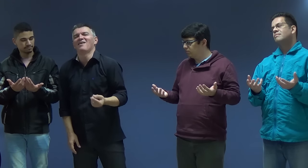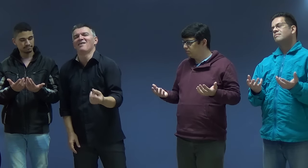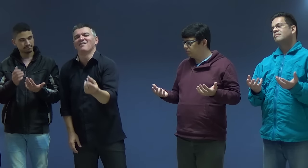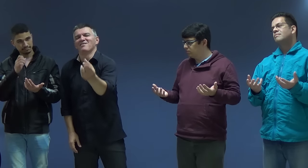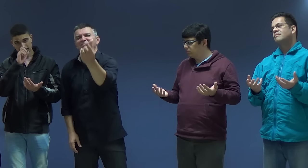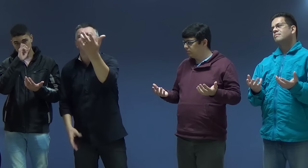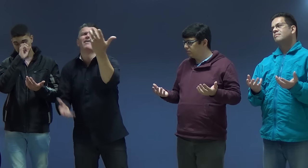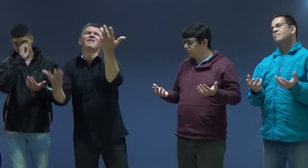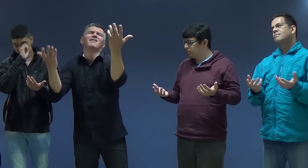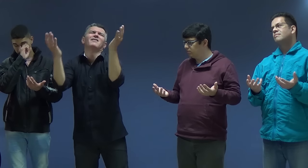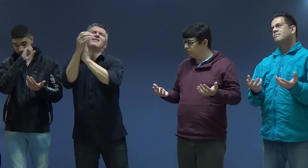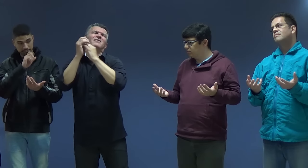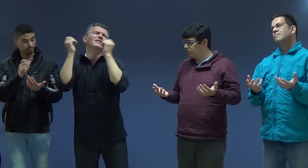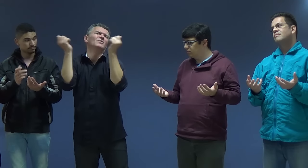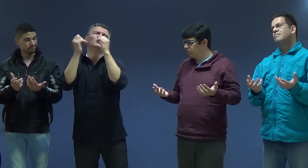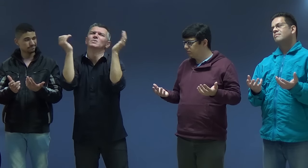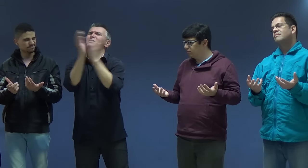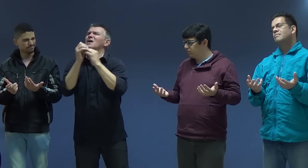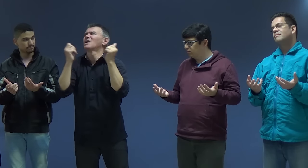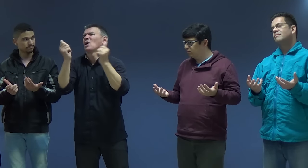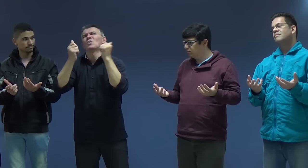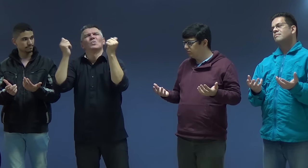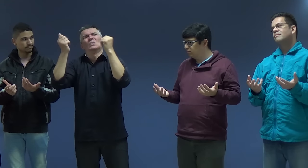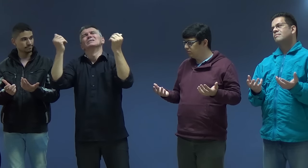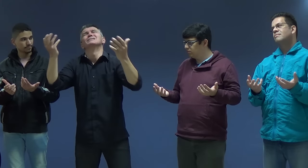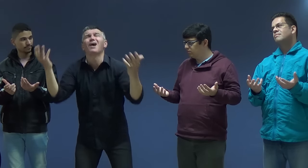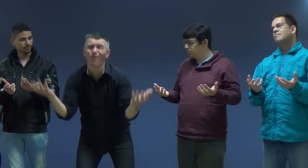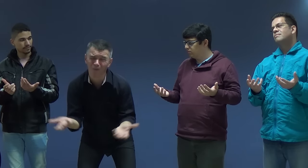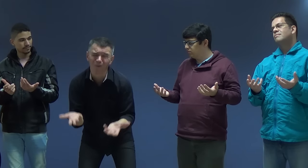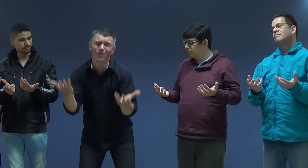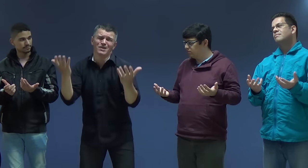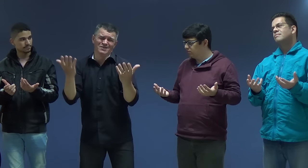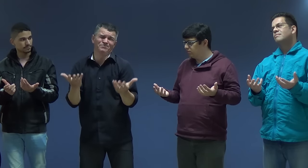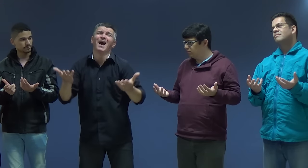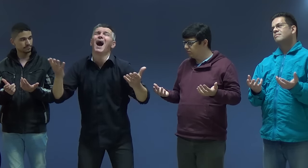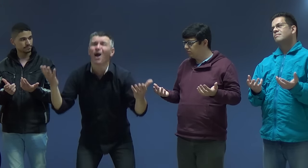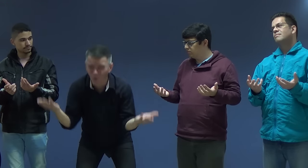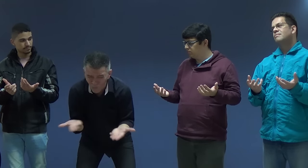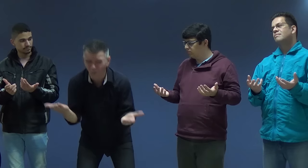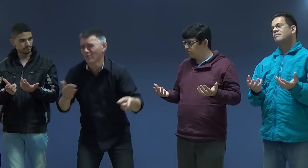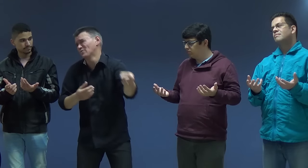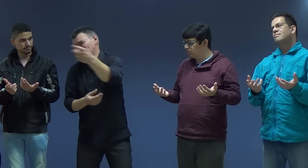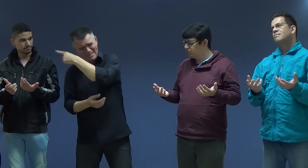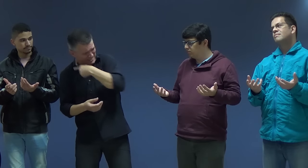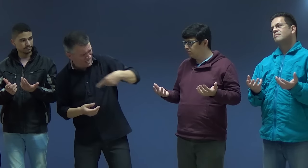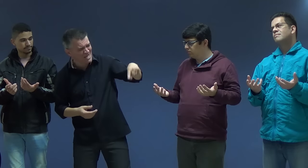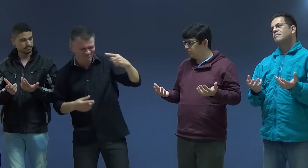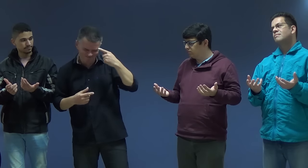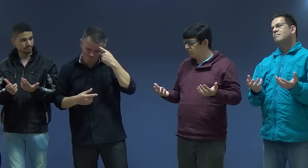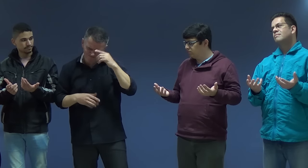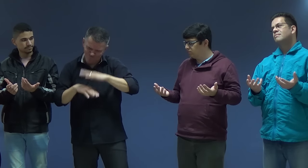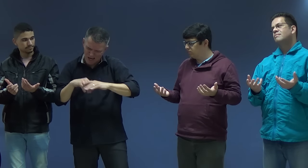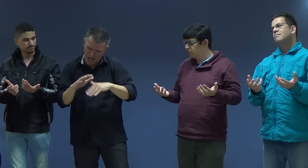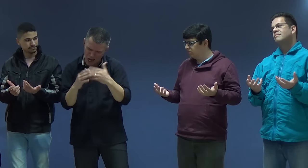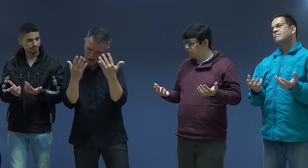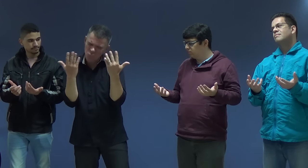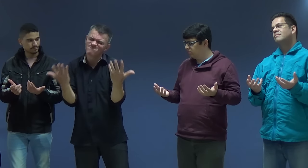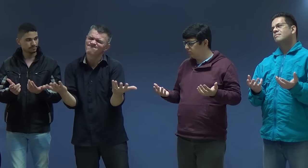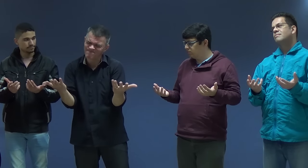a gente vai ter a vida eterna. E aleluia por isso, Senhor. E agora, Pai, esses que estão aqui com a